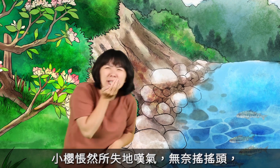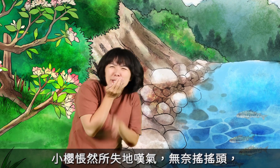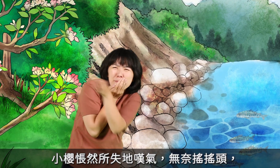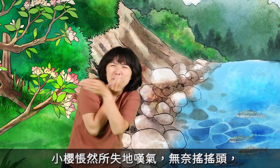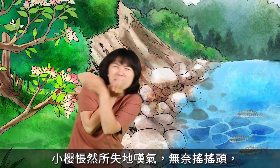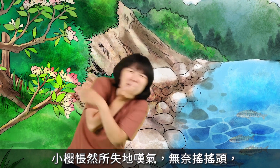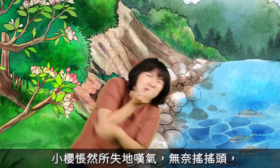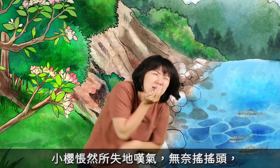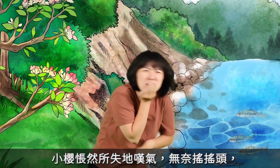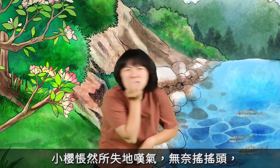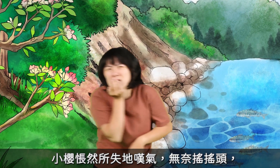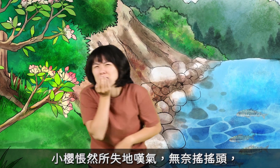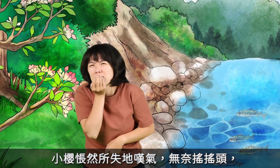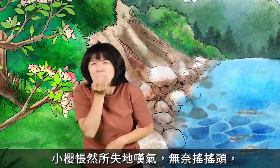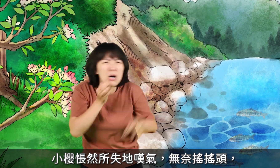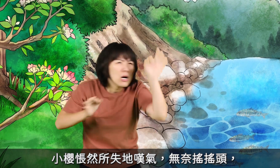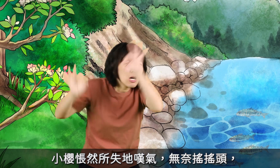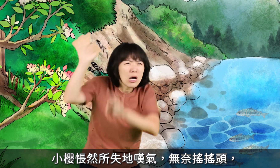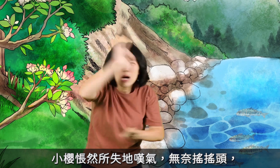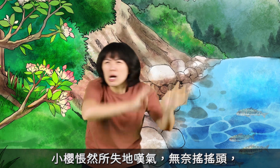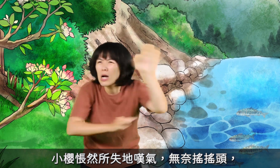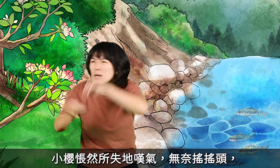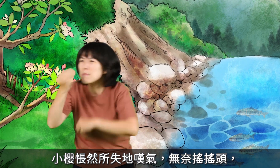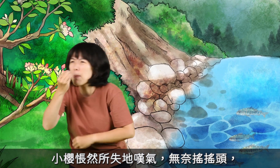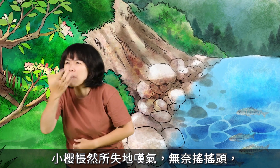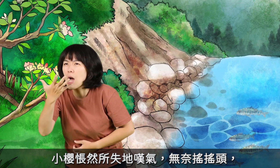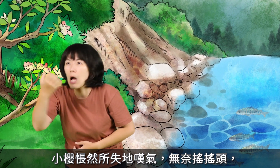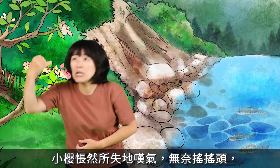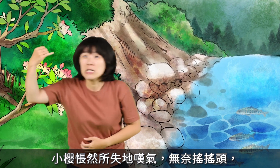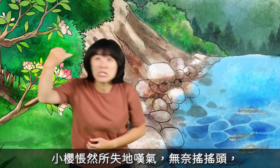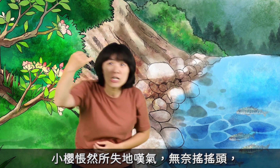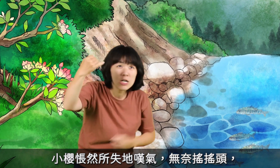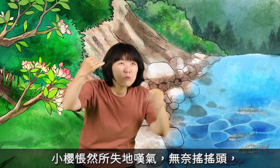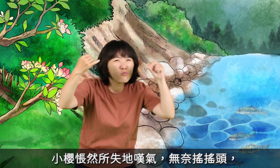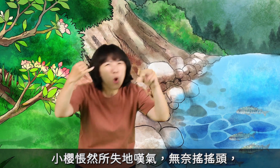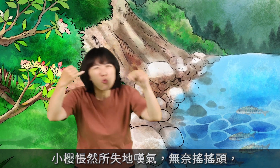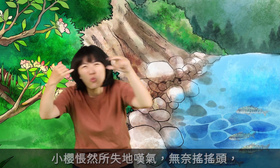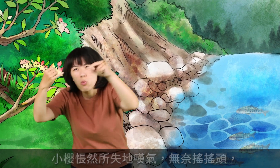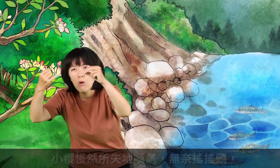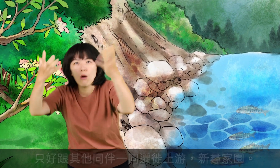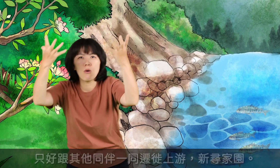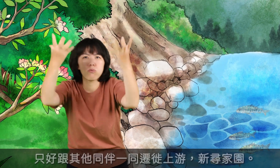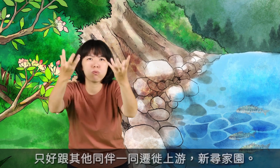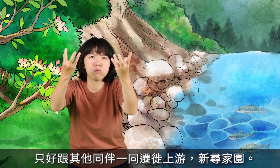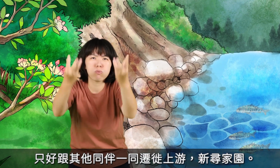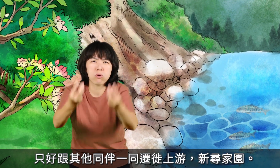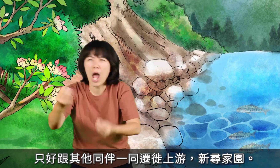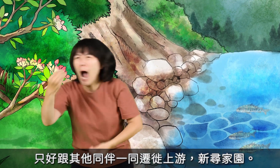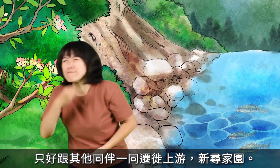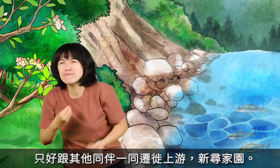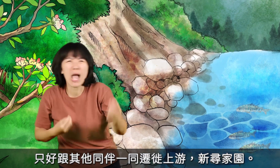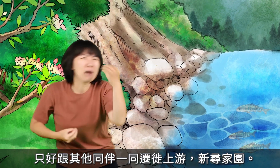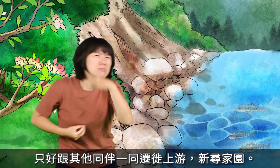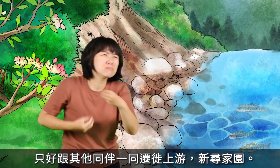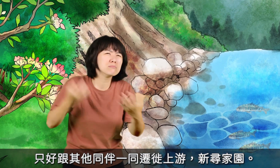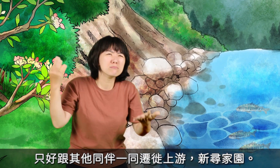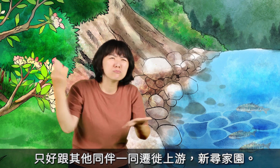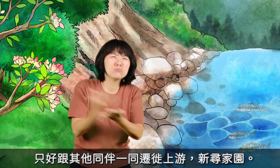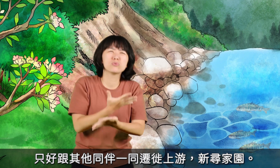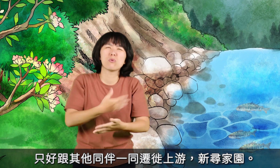小鹰怅然所失的叹气，无奈地摇摇头，只好跟其他同伴一